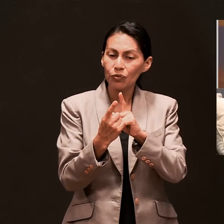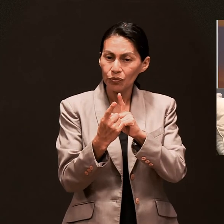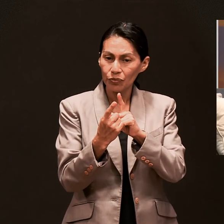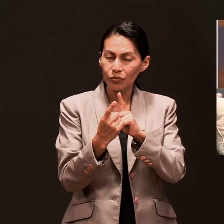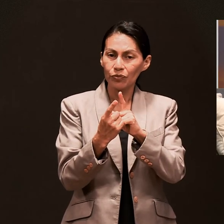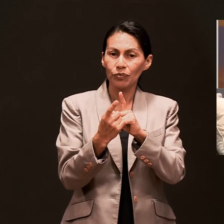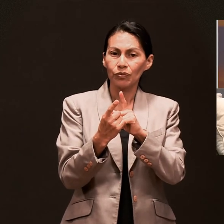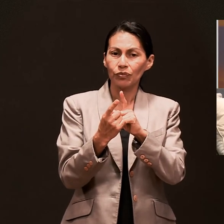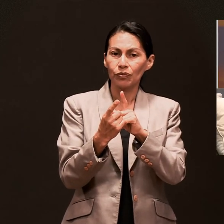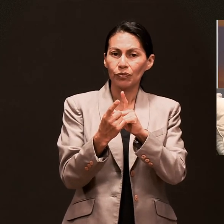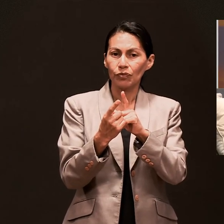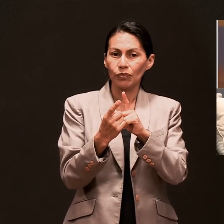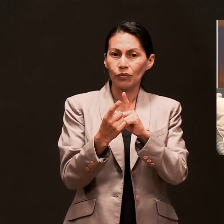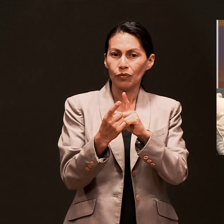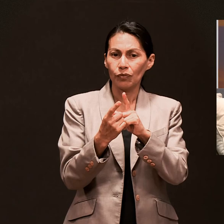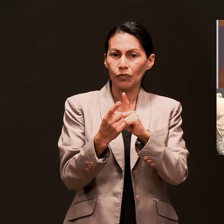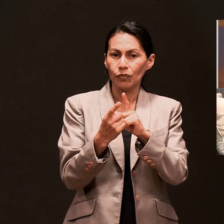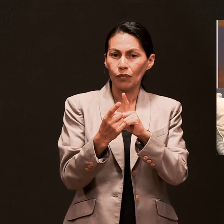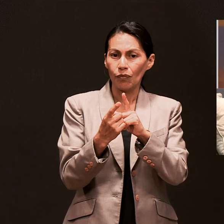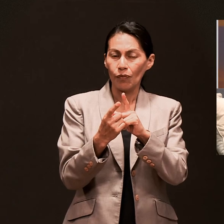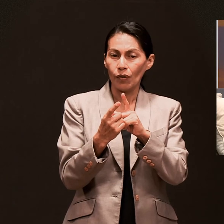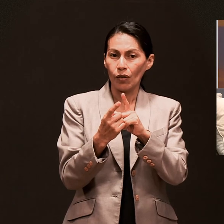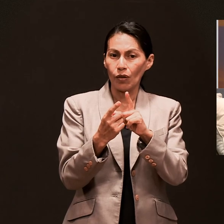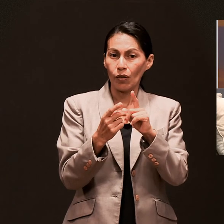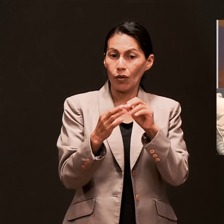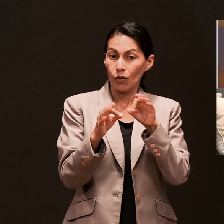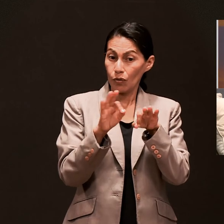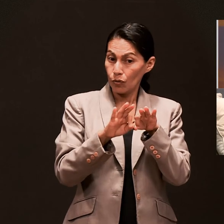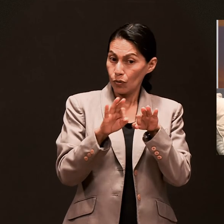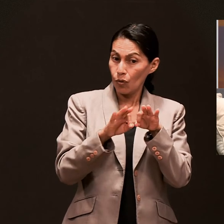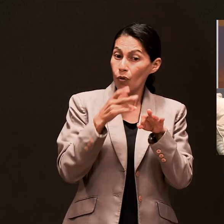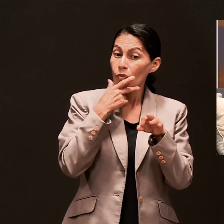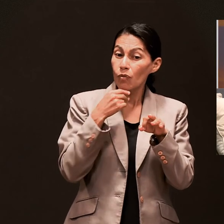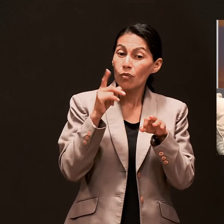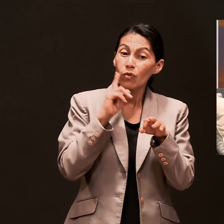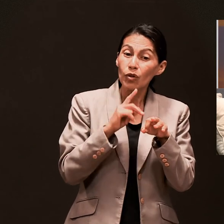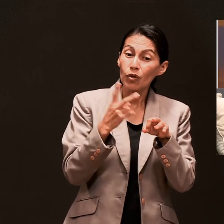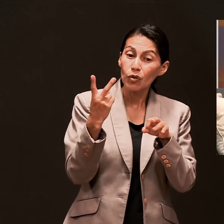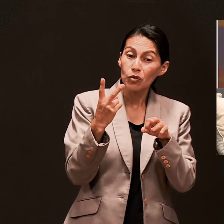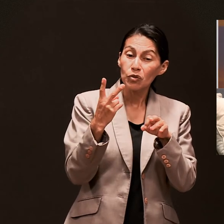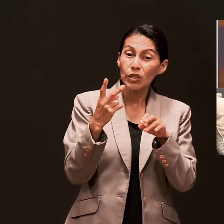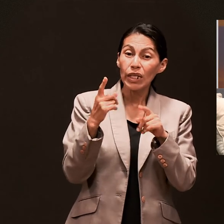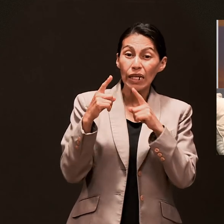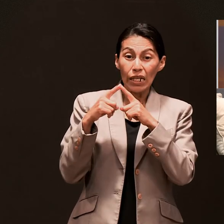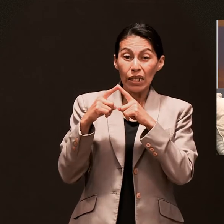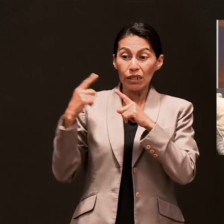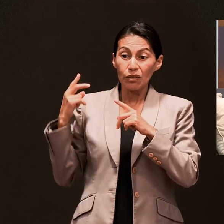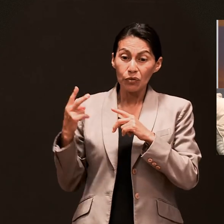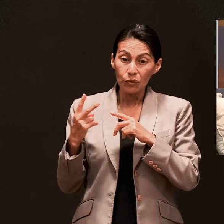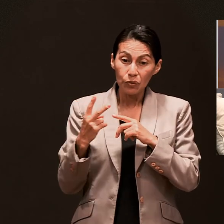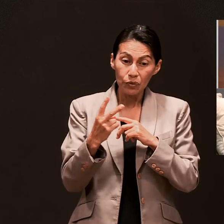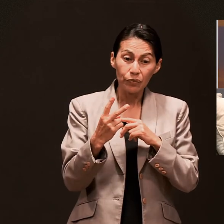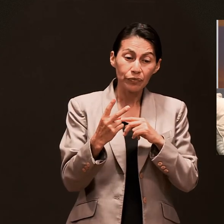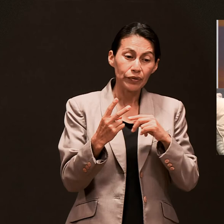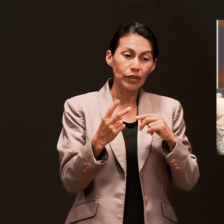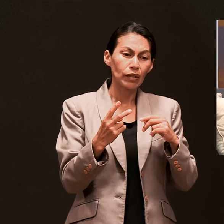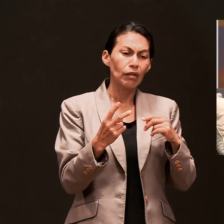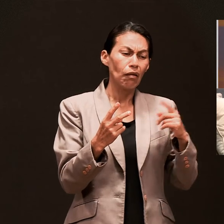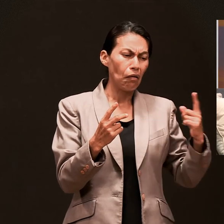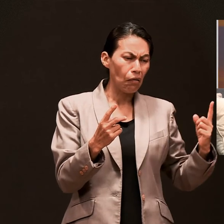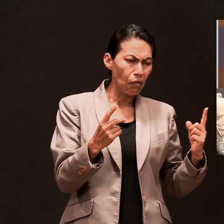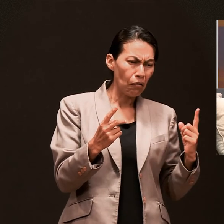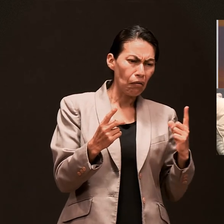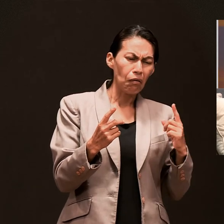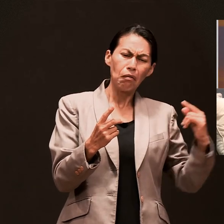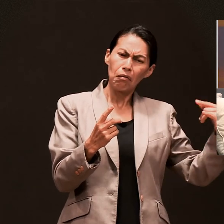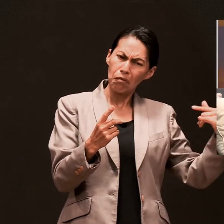ellos con mis tíos venían llegando de la iglesia y me dice hija A dónde vas me dice mi tía Meche